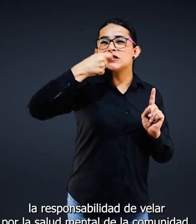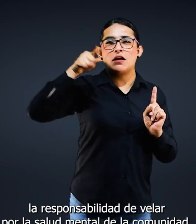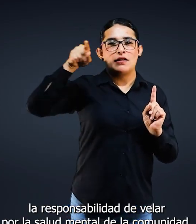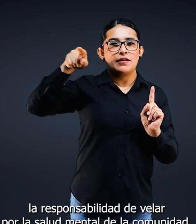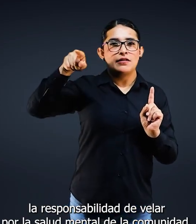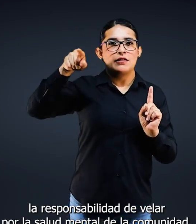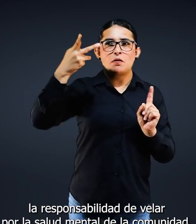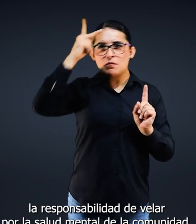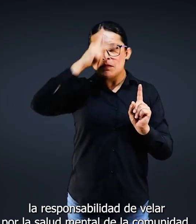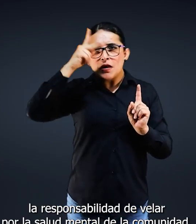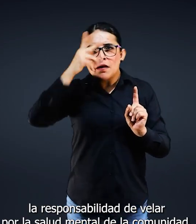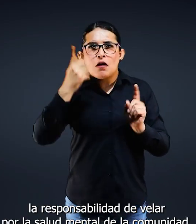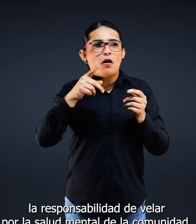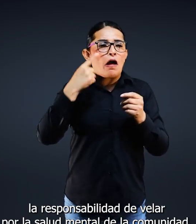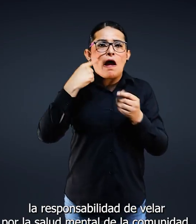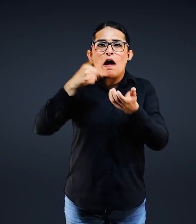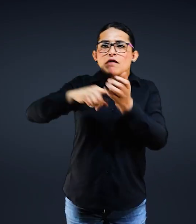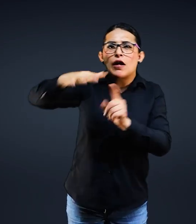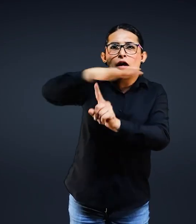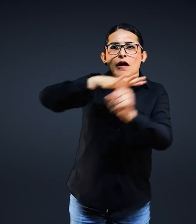velar por la salud mental de la comunidad.